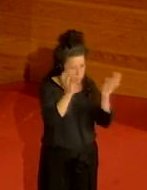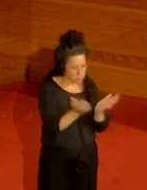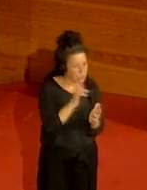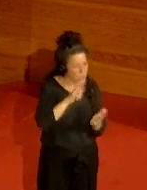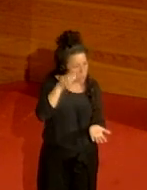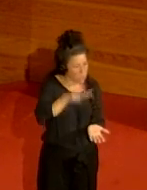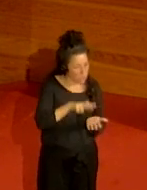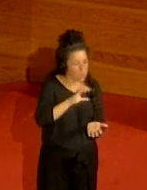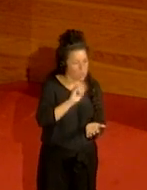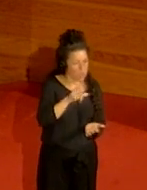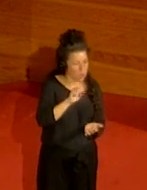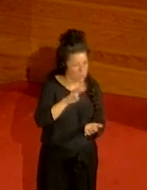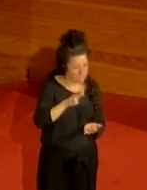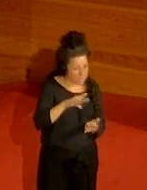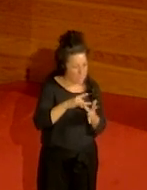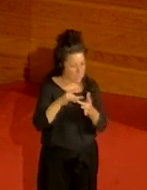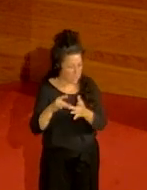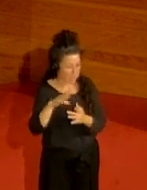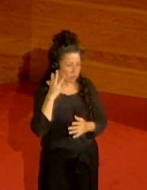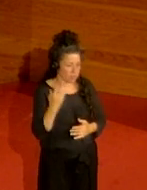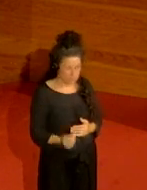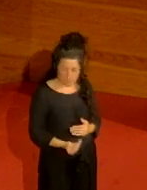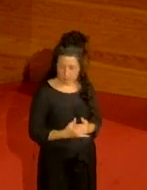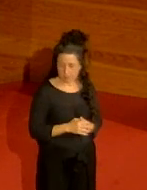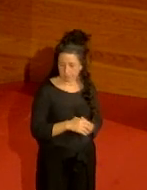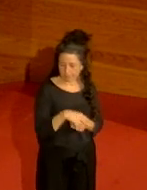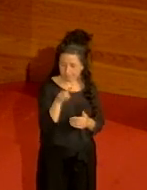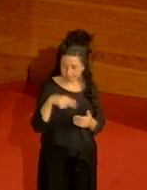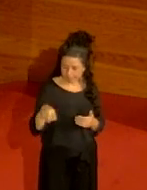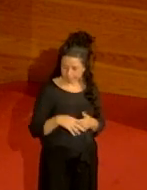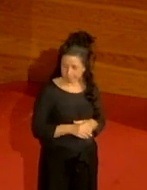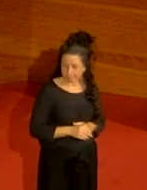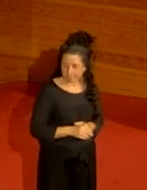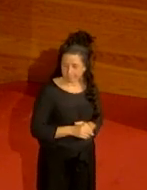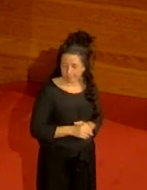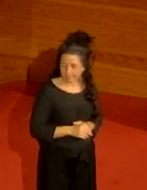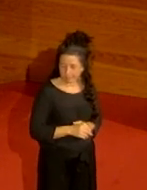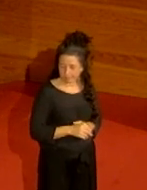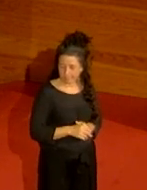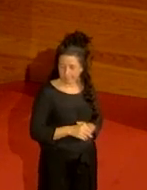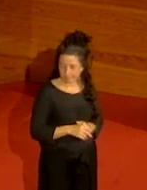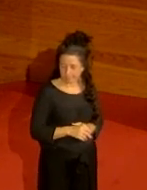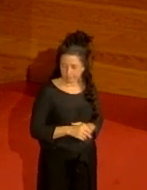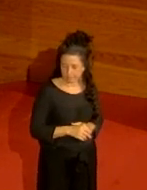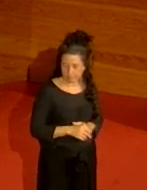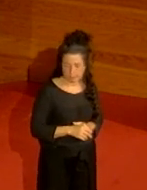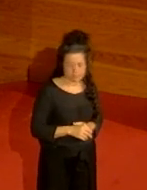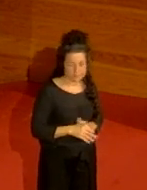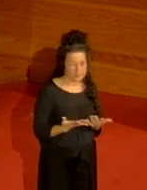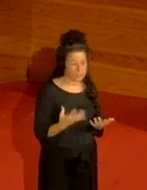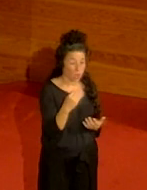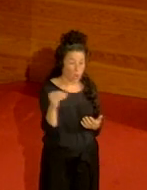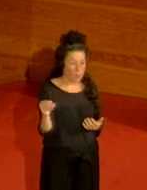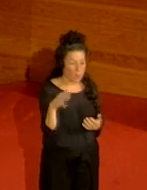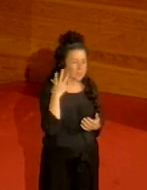palestino vengo con el fusil del combatiente de la Libertad en una mano y la rama del olivo en la otra no dejen que la rama de olivo caiga de mi mano lo que te dicen estos